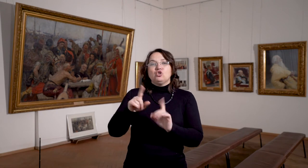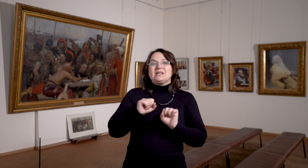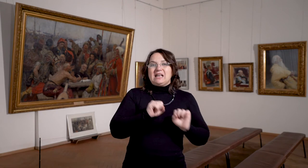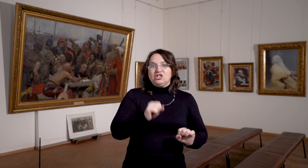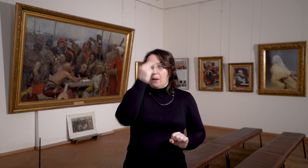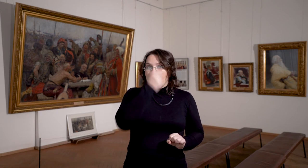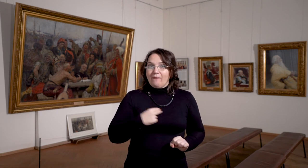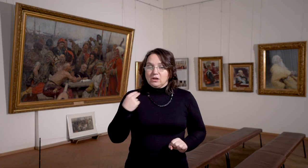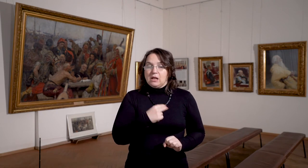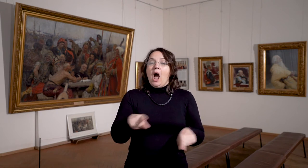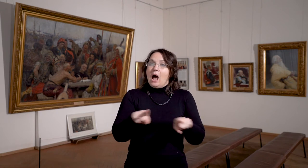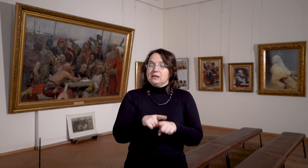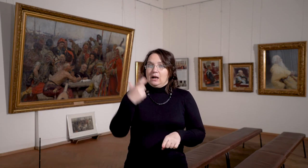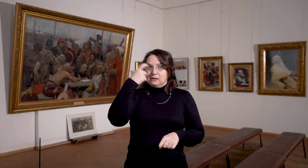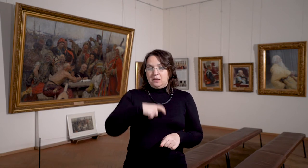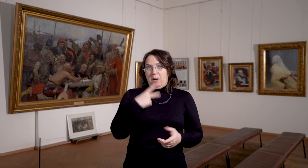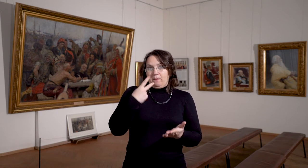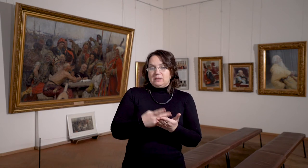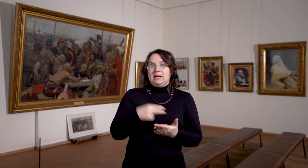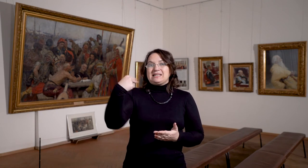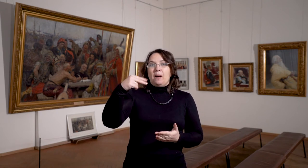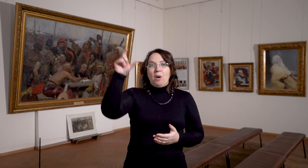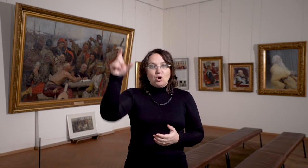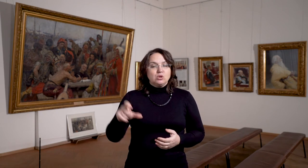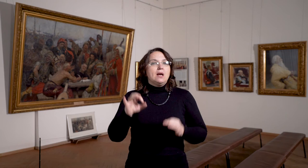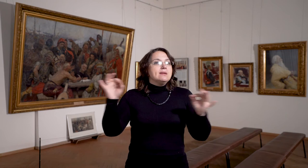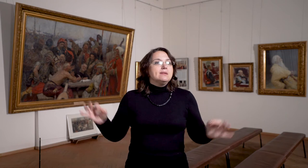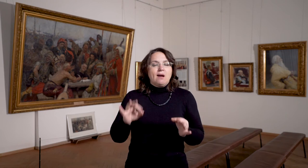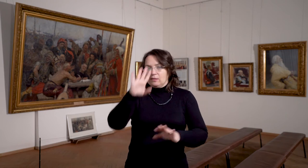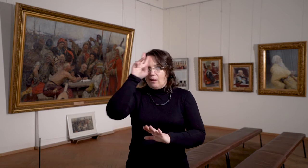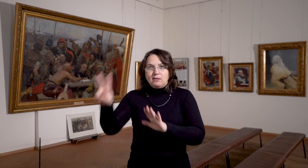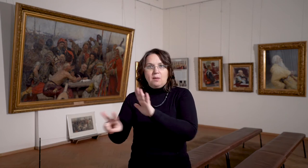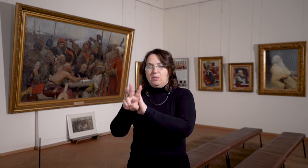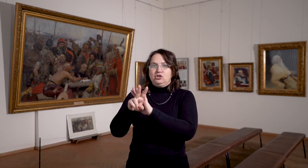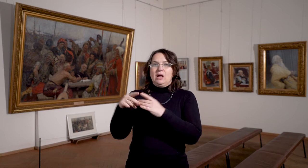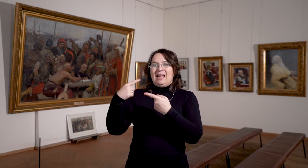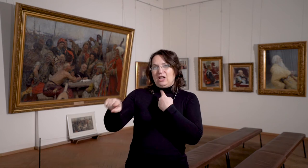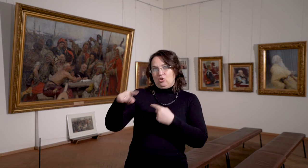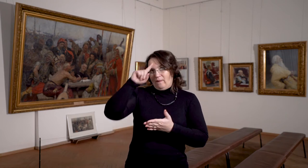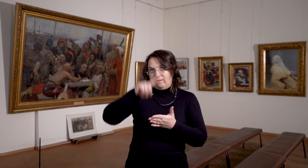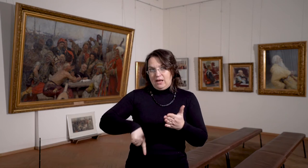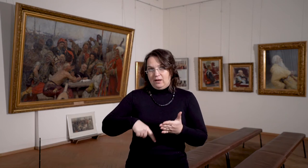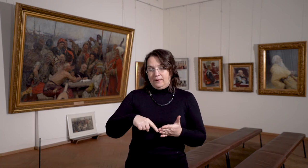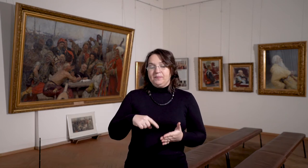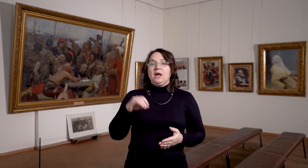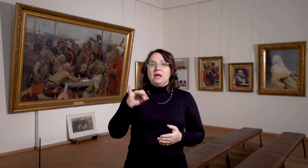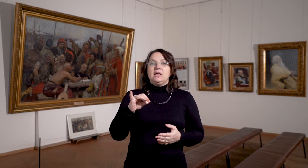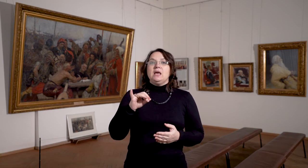всего позиционировали себя запорожцы, никогда не подчинятся иноверцу. И вот момент сочинения этого знаменитого